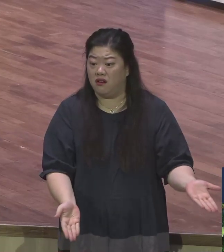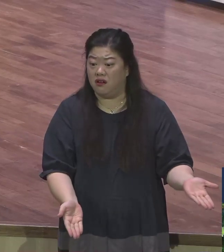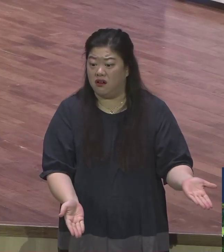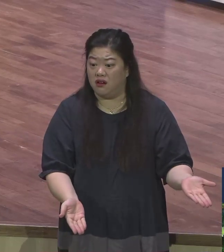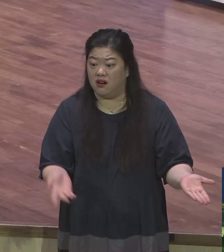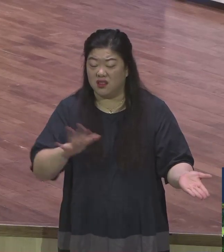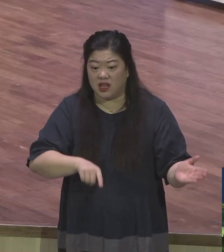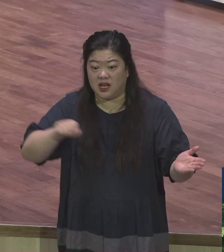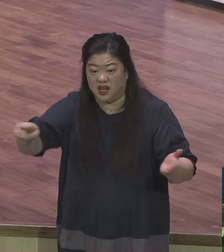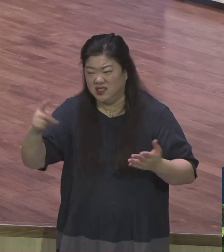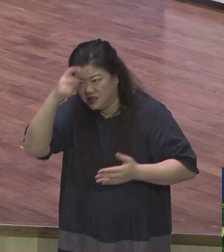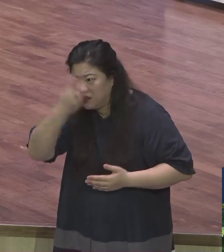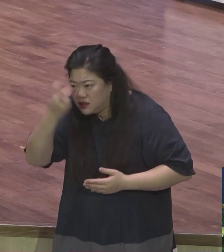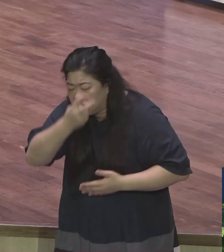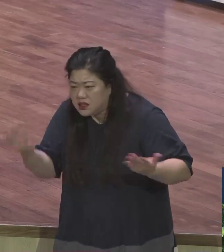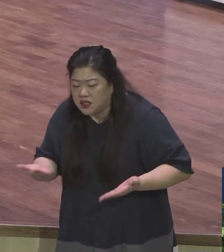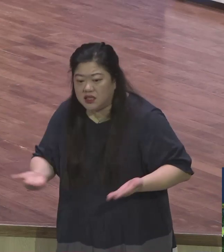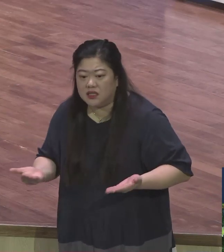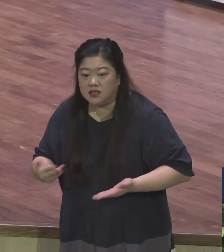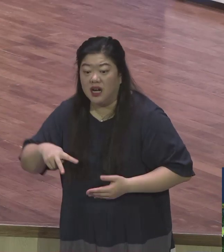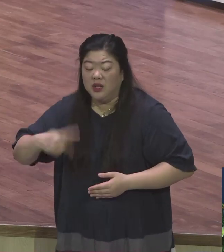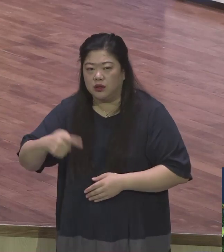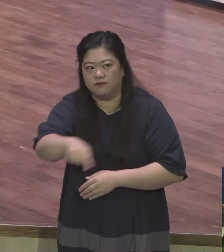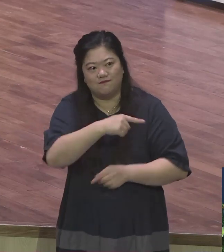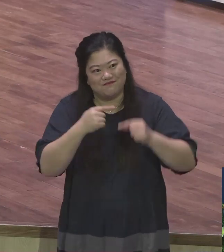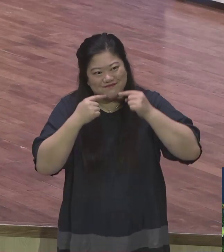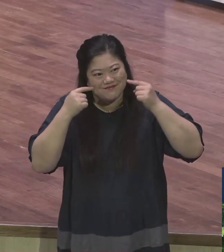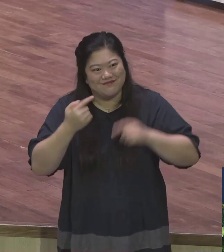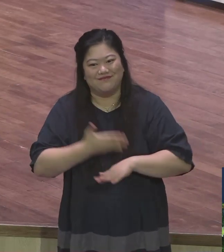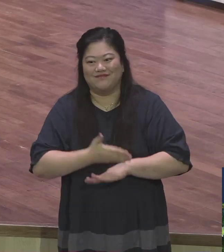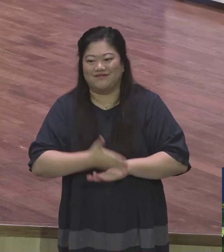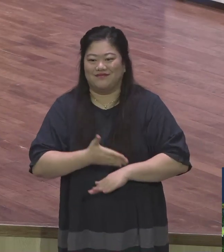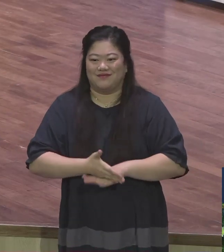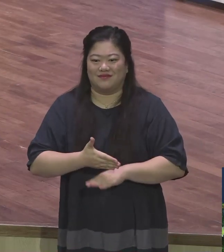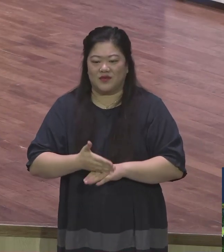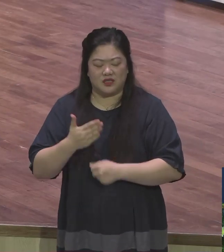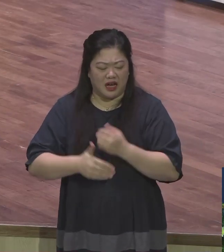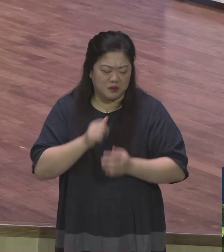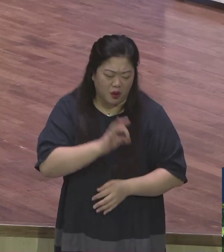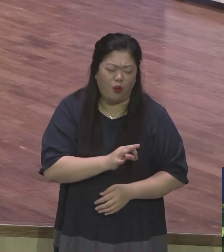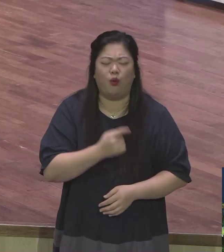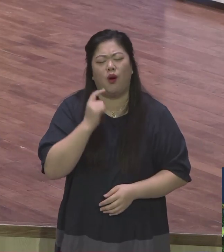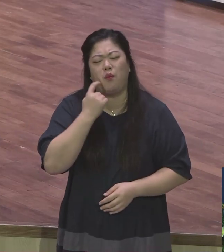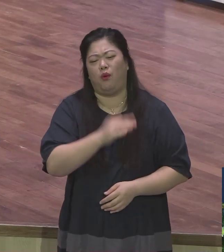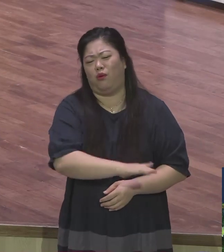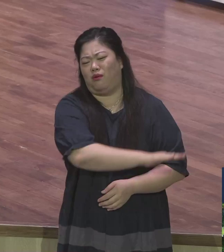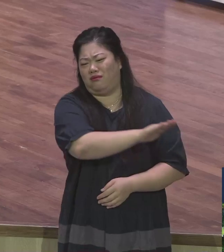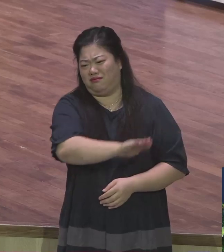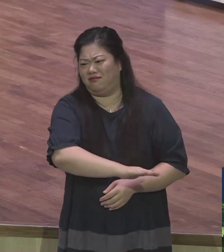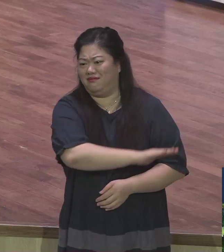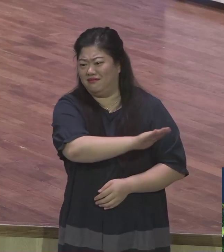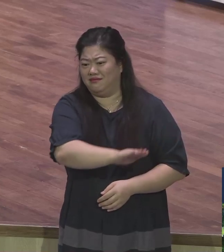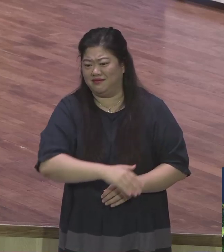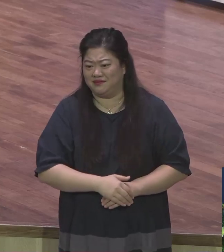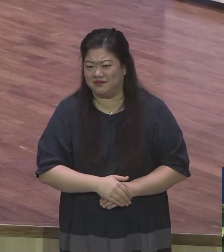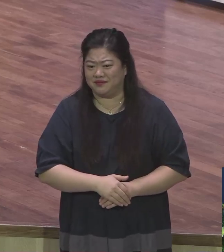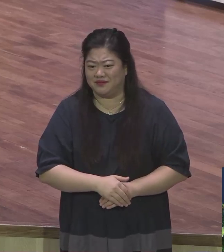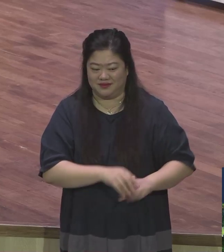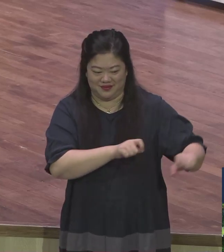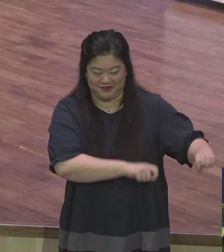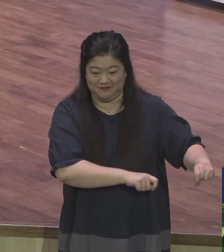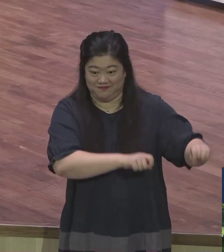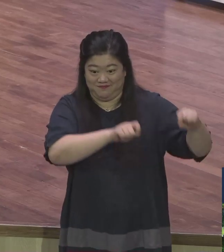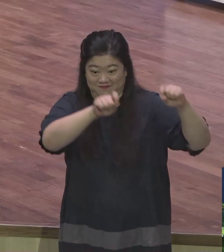살아계신다고 하면 정말로 그들을 축복하지 않겠습니까? 여러분이 하나님 앞에 서시길 바랍니다.